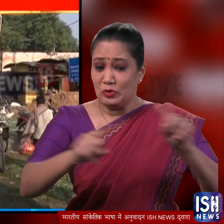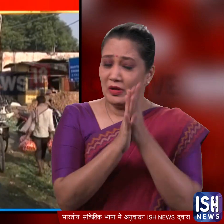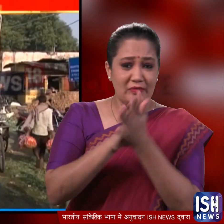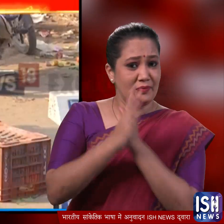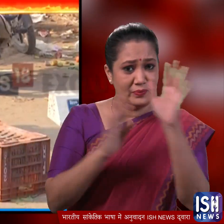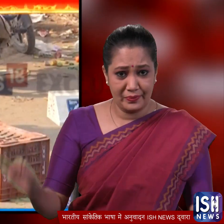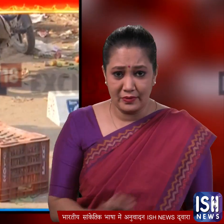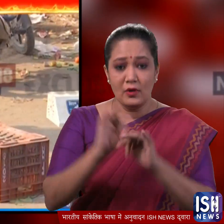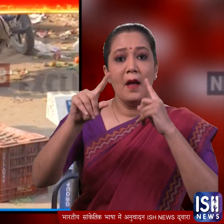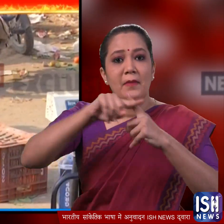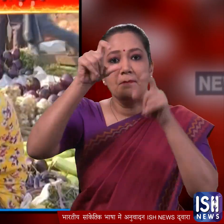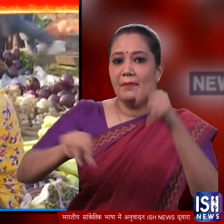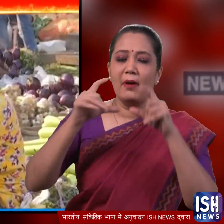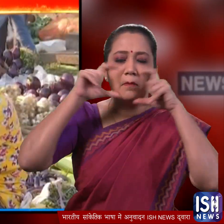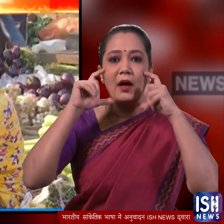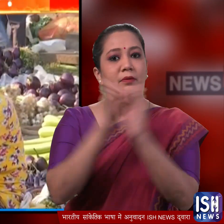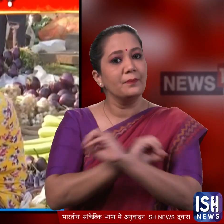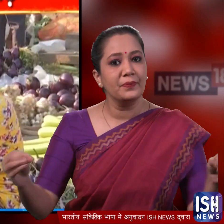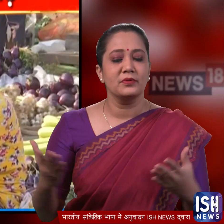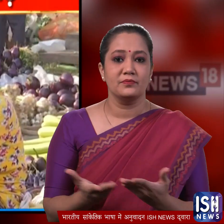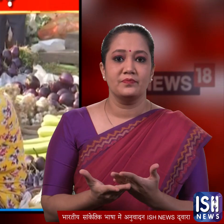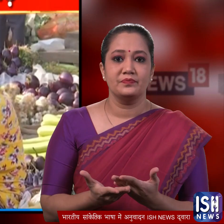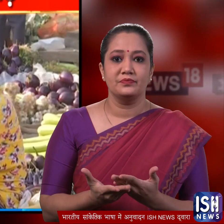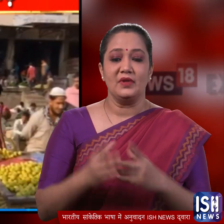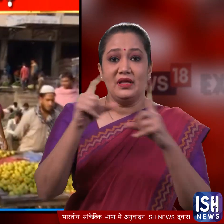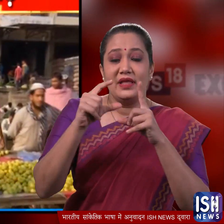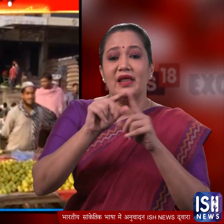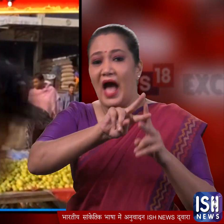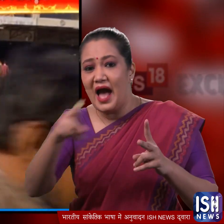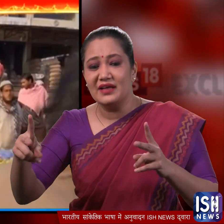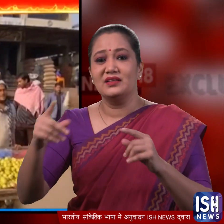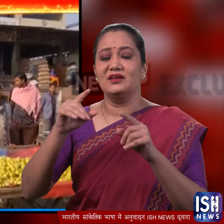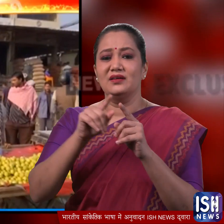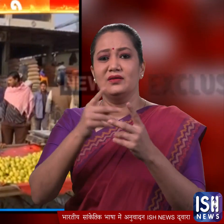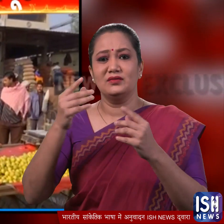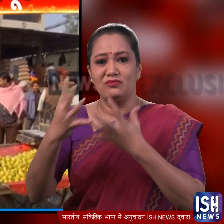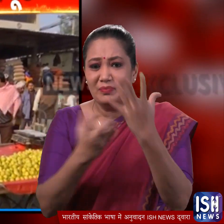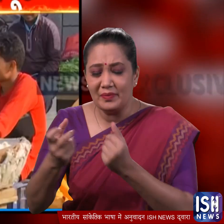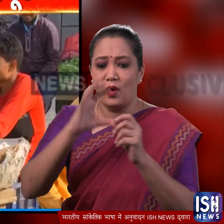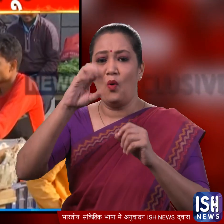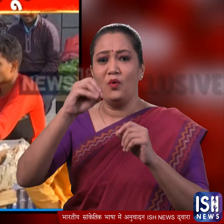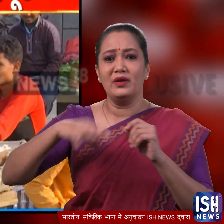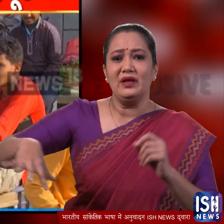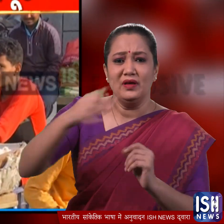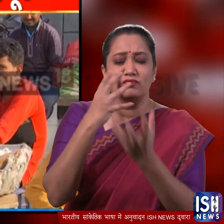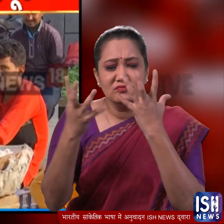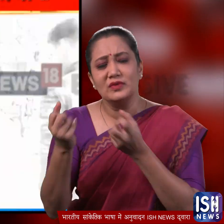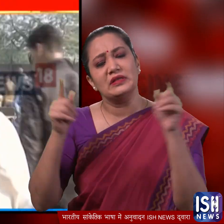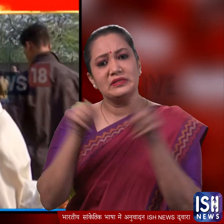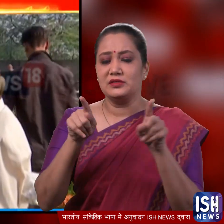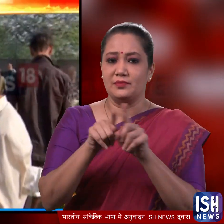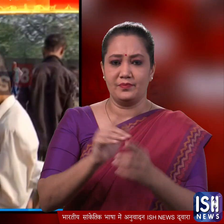डिस्टेंसिंग तो दूर, लोग मास्क तक से कन्नी काटते मिले। दिल्ली के दूसरे बाजारों की तरह ओखला सब्जी मंडी में जुटी भीड़ डराने वाली